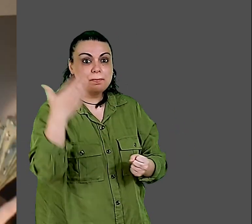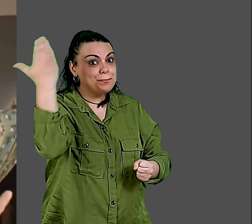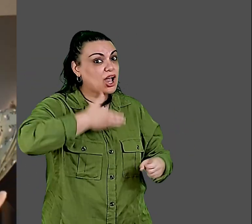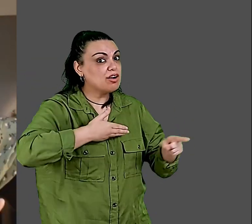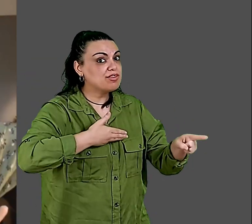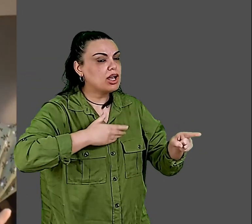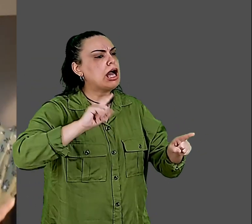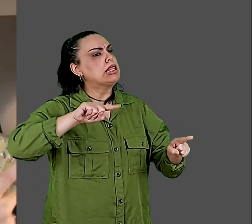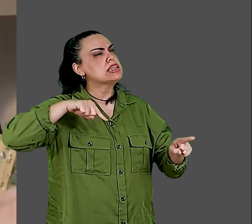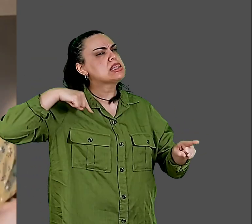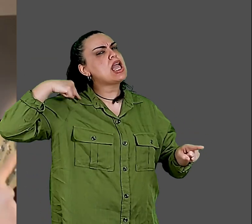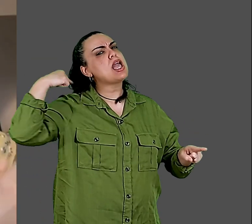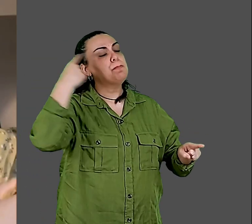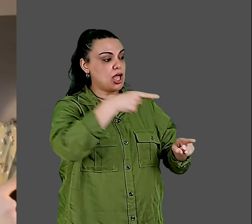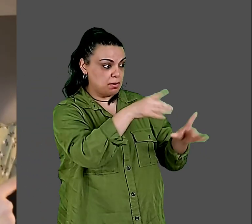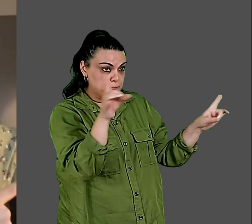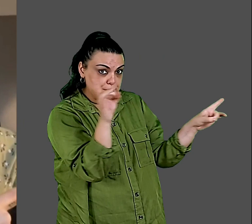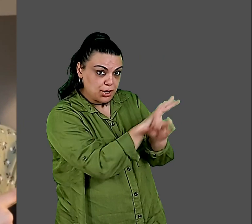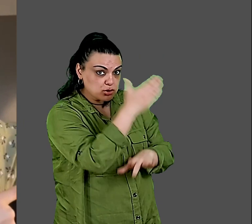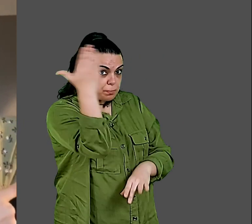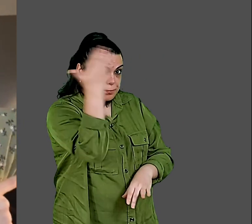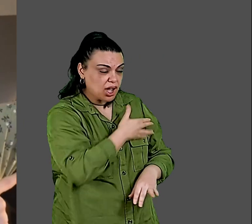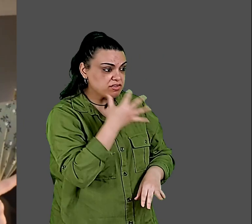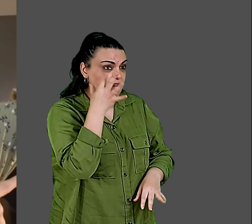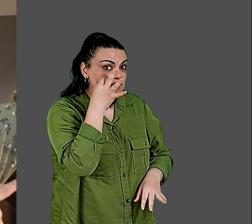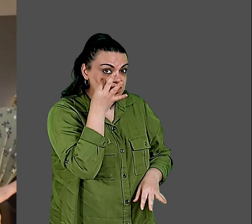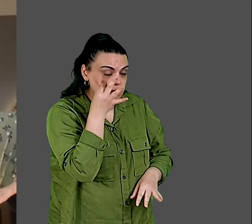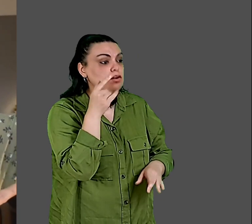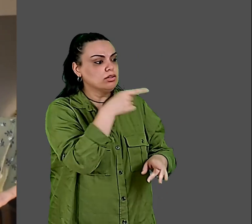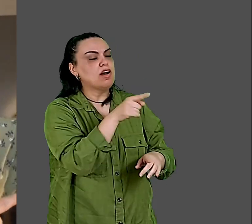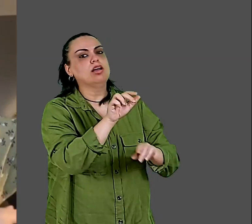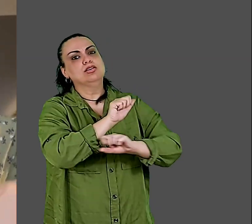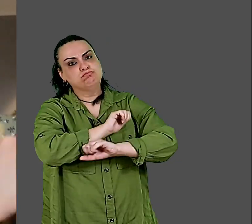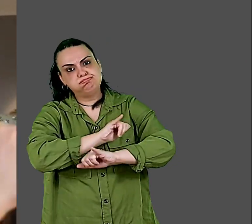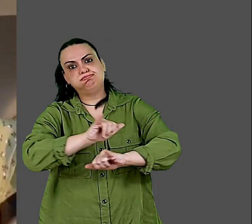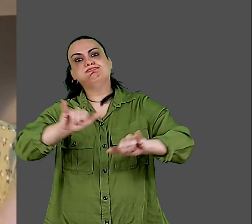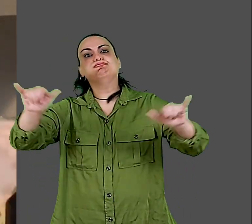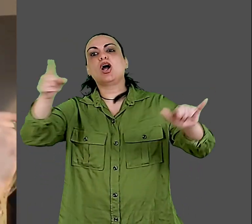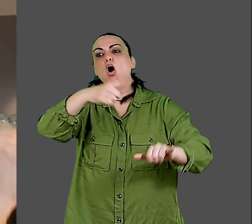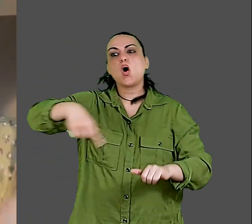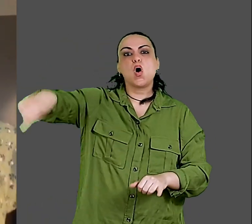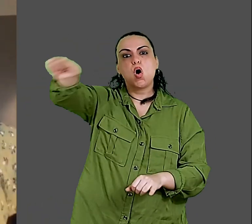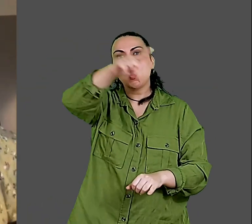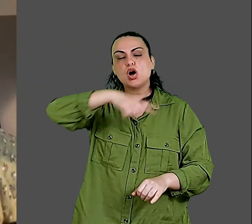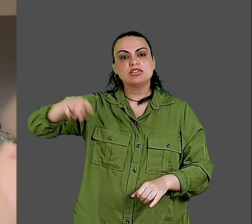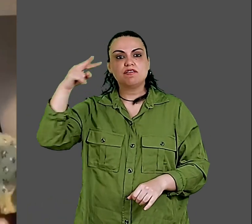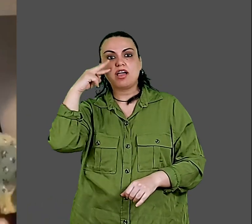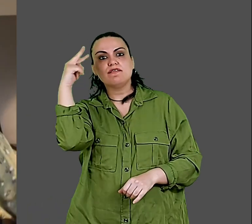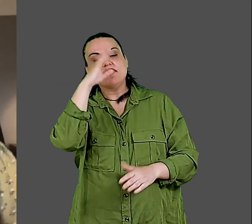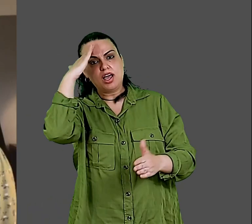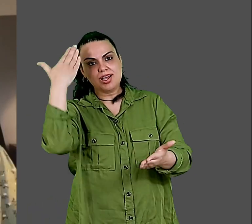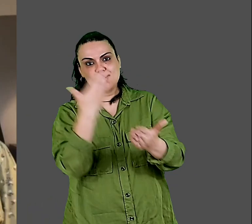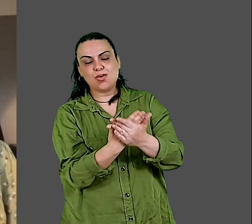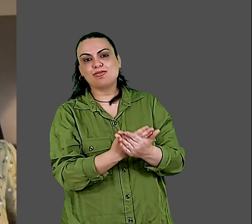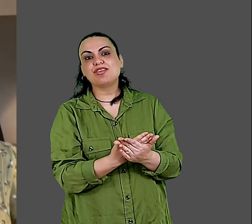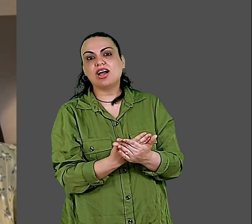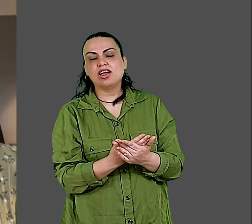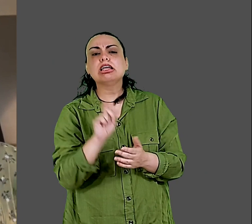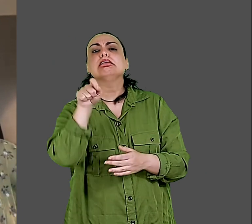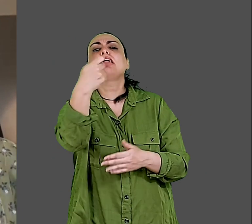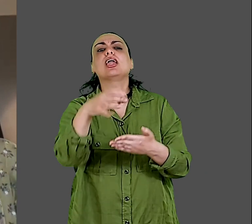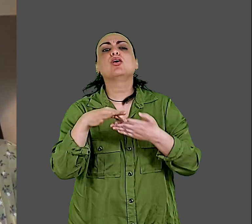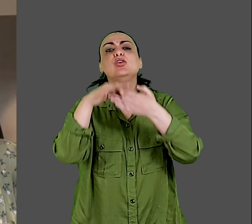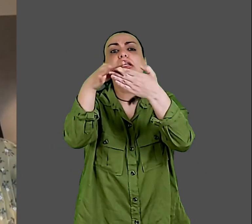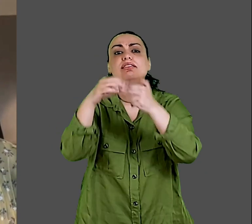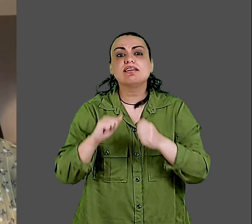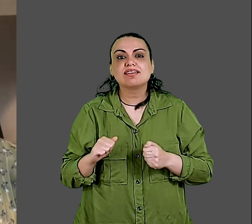depois, outros que entenderão o chamado que Deus tem na vida deles, a partir da vida de Moisés. Então, quem é o líder?